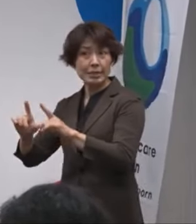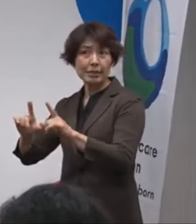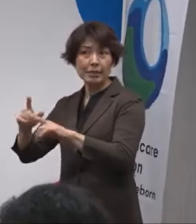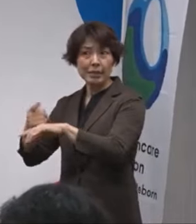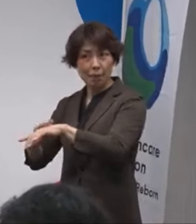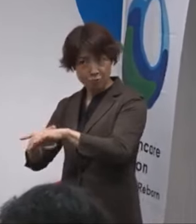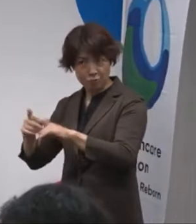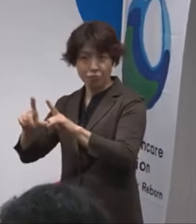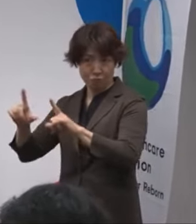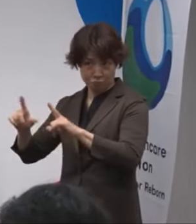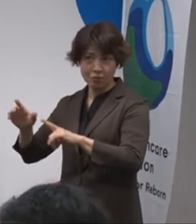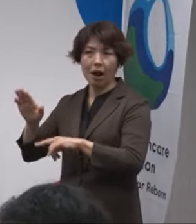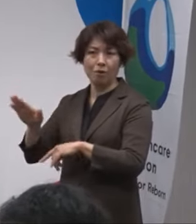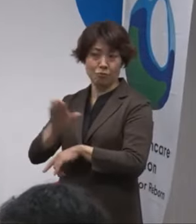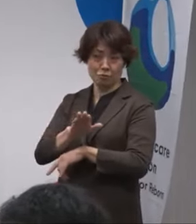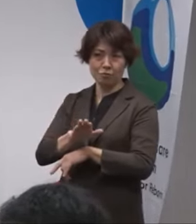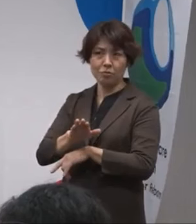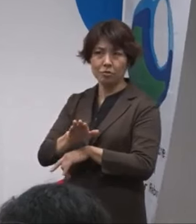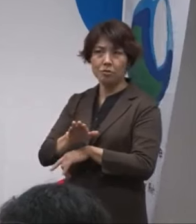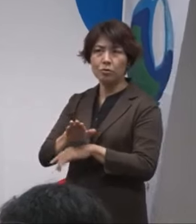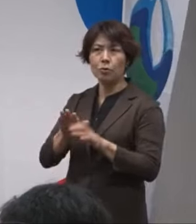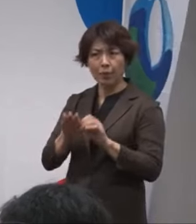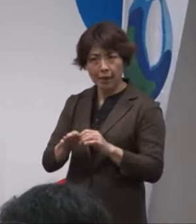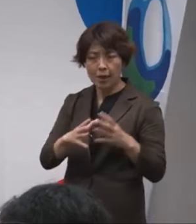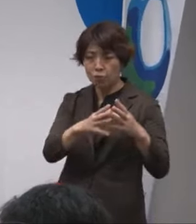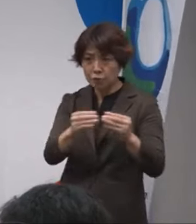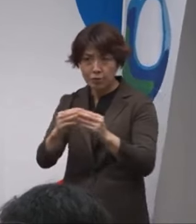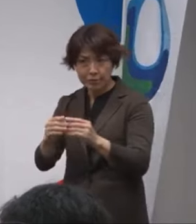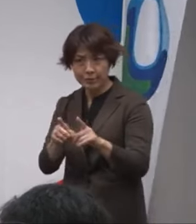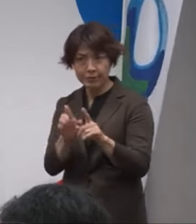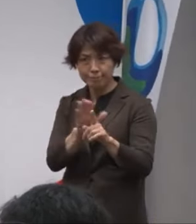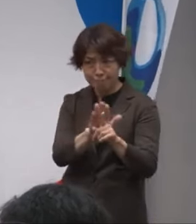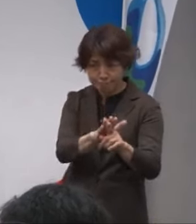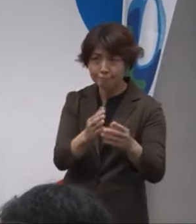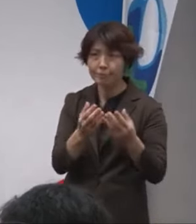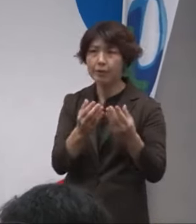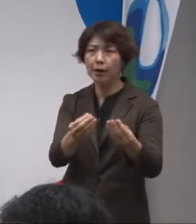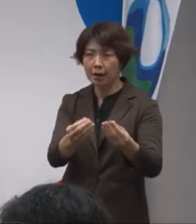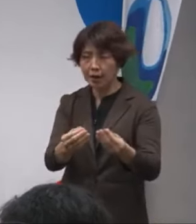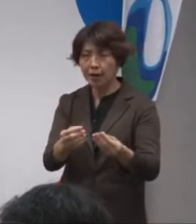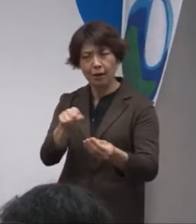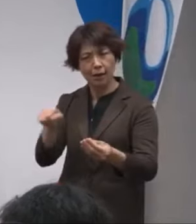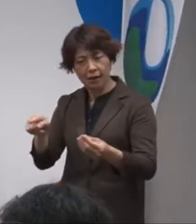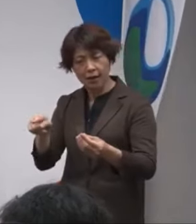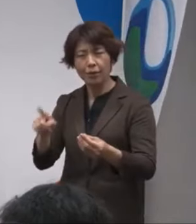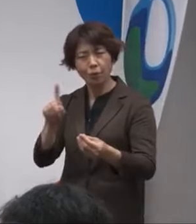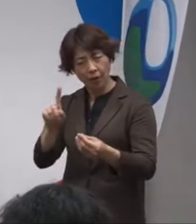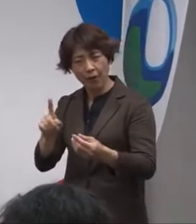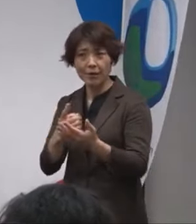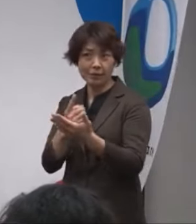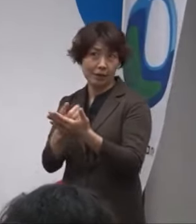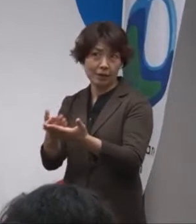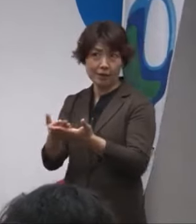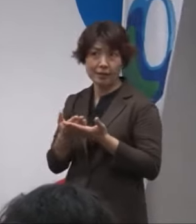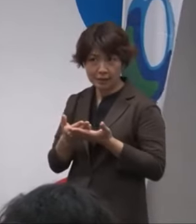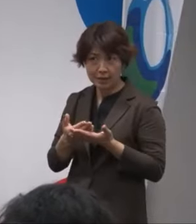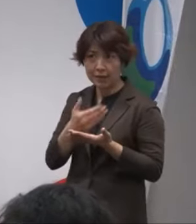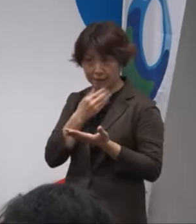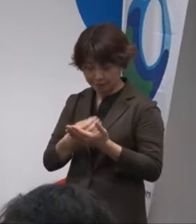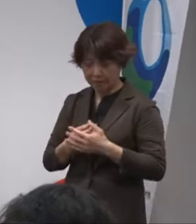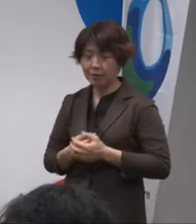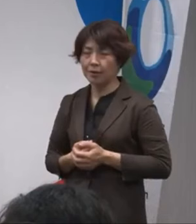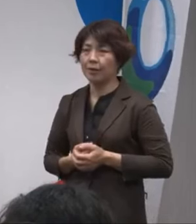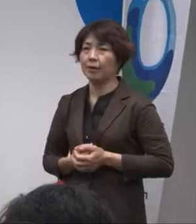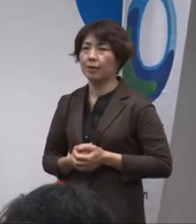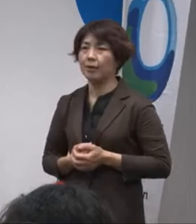ますので、ここはそれぞれの国に丁寧に寄り添いながら一刻でも多くの国が参加をしてもらえればと思います。現